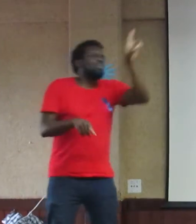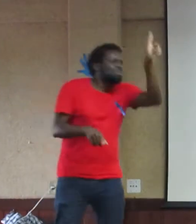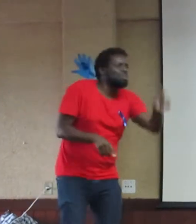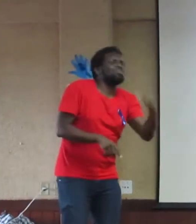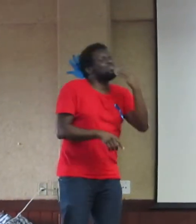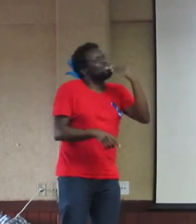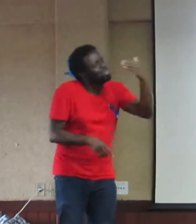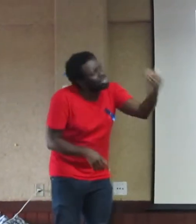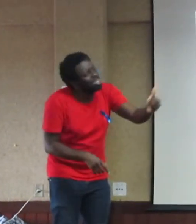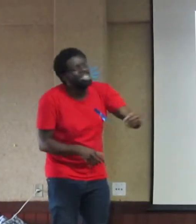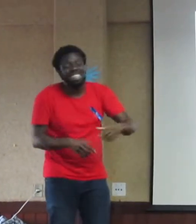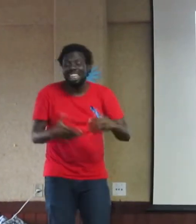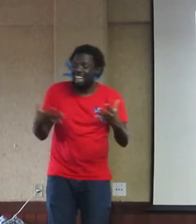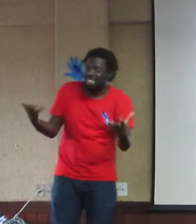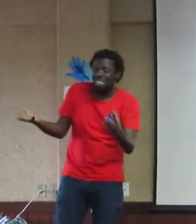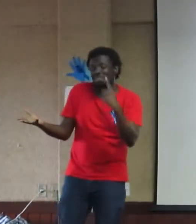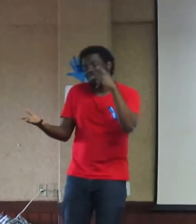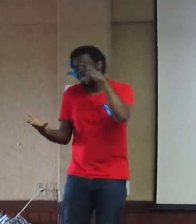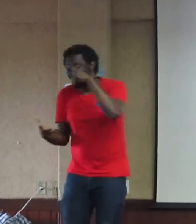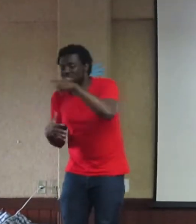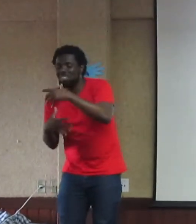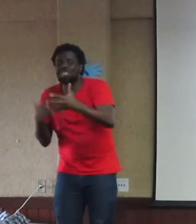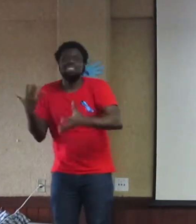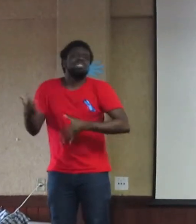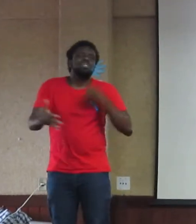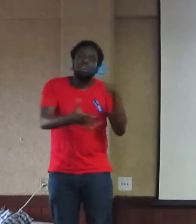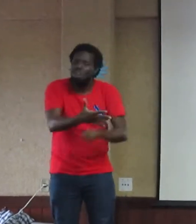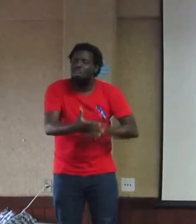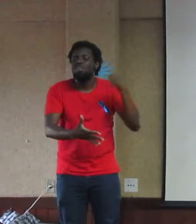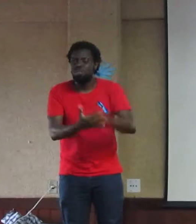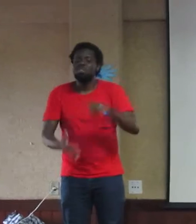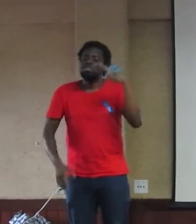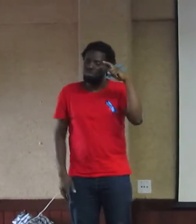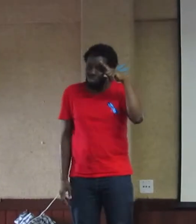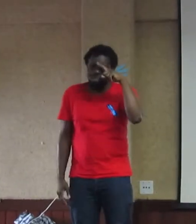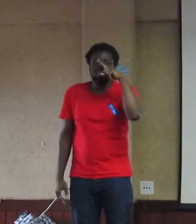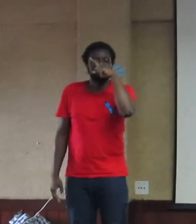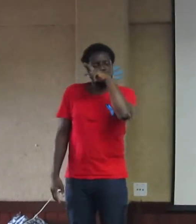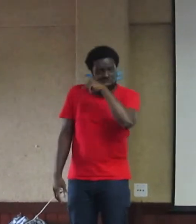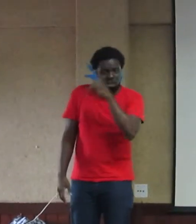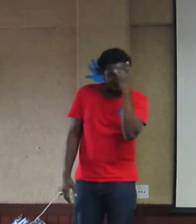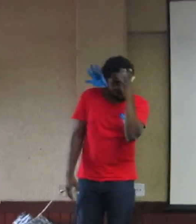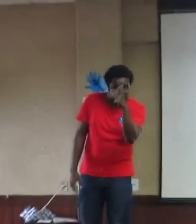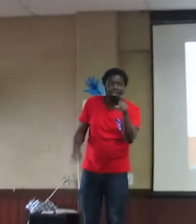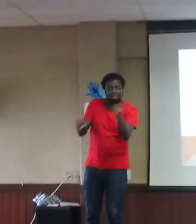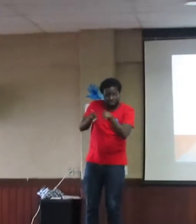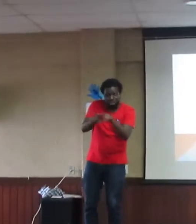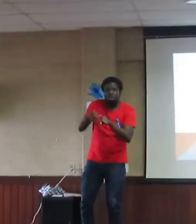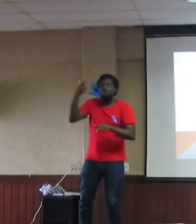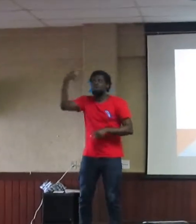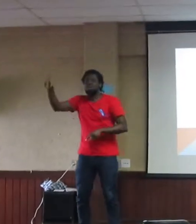luta constante, pedir à coordenação da escola que possa adaptar essas coisas